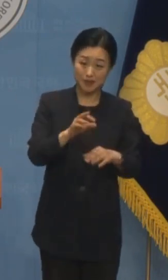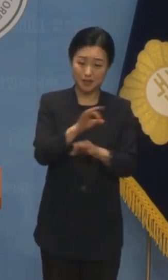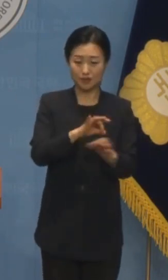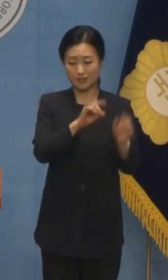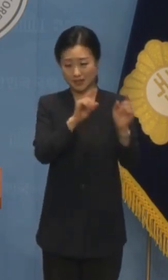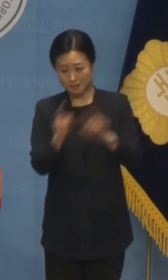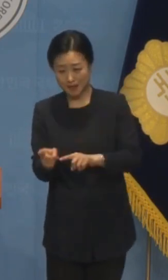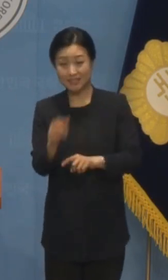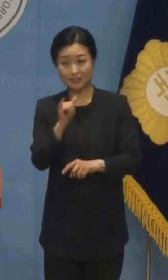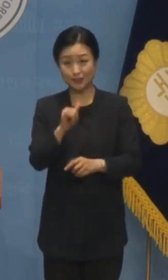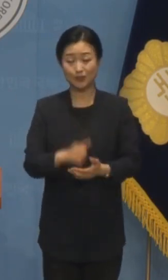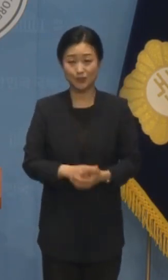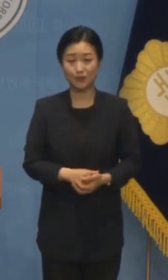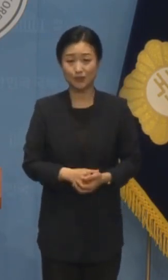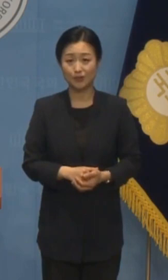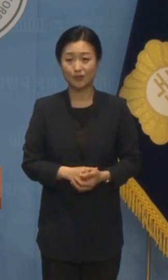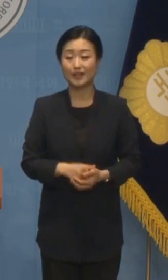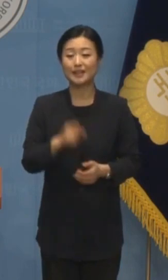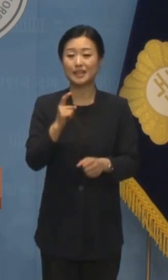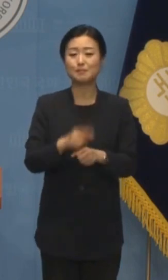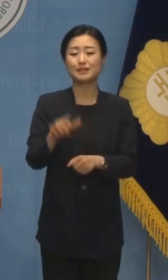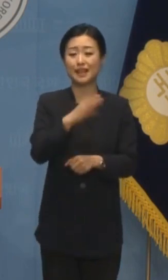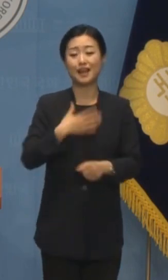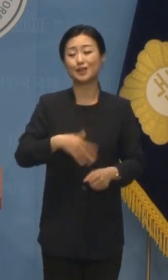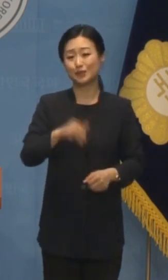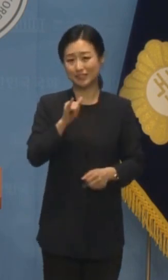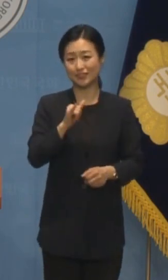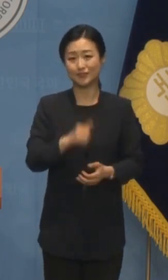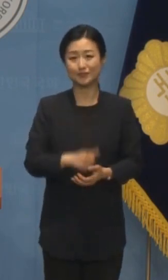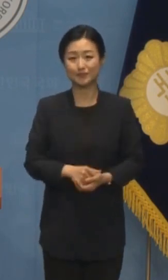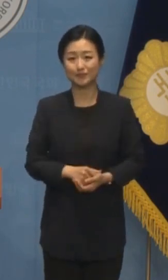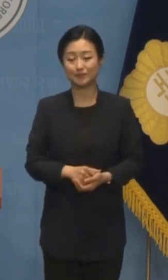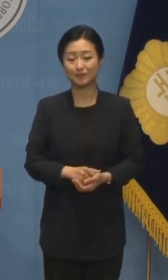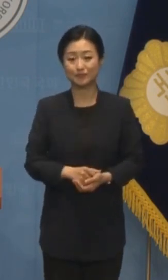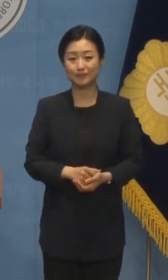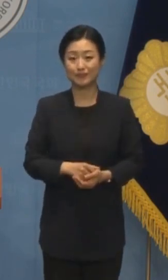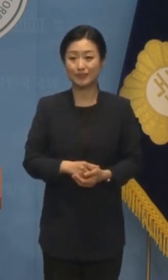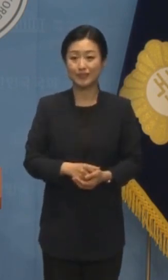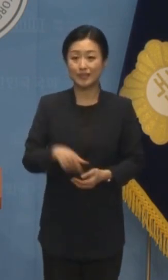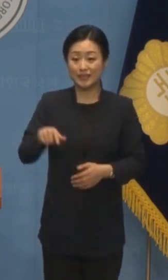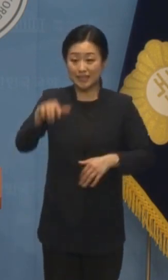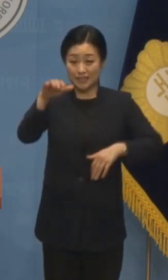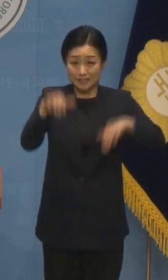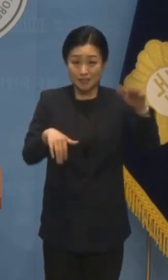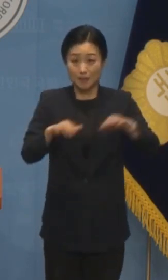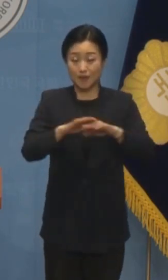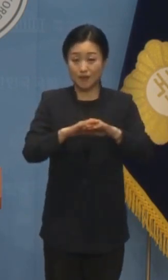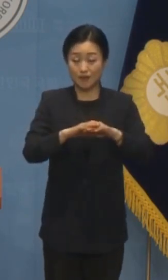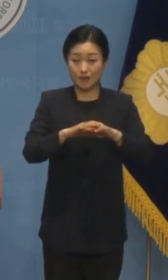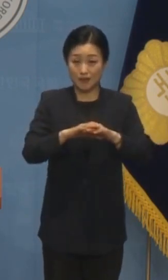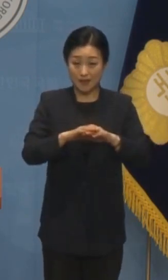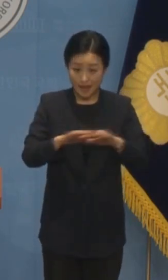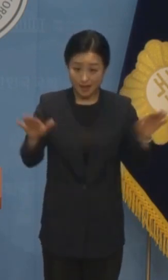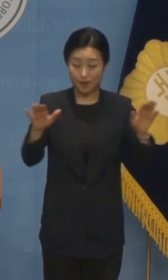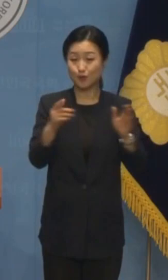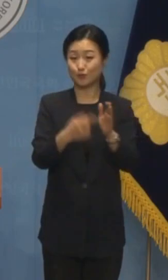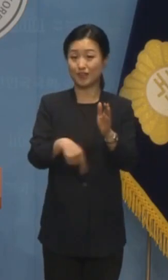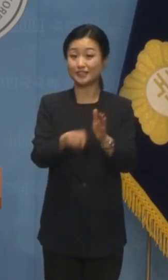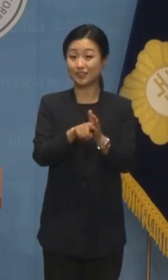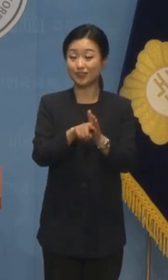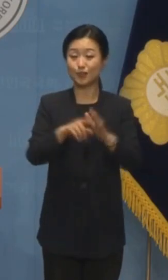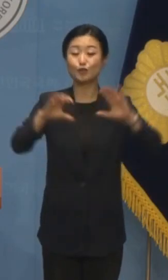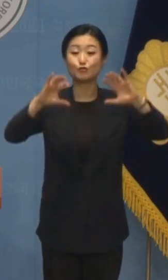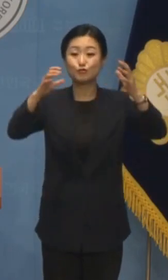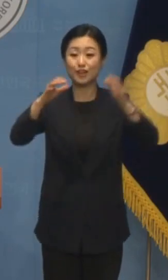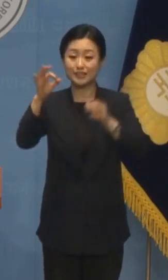경제성장률마저 갉아먹는다는 것이 이미 합의된 국제적 합의입니다. 이 거대한 불평등을 축소시키기 위한